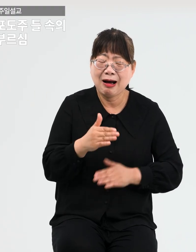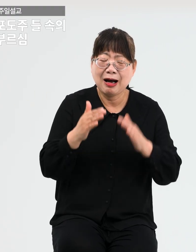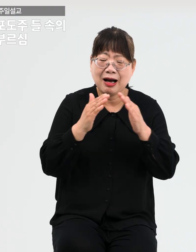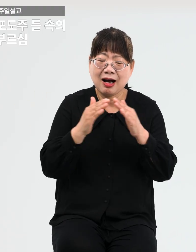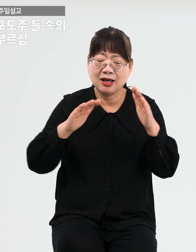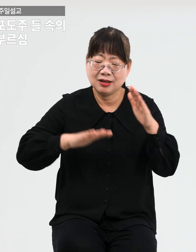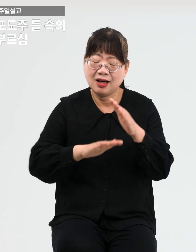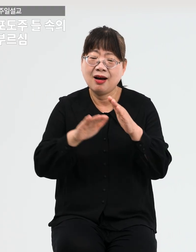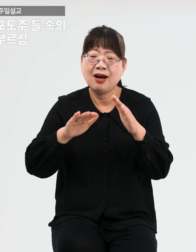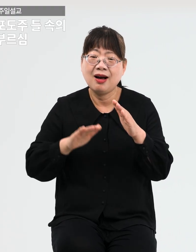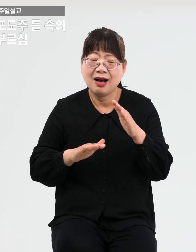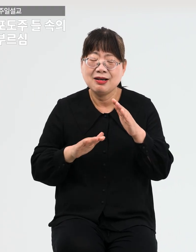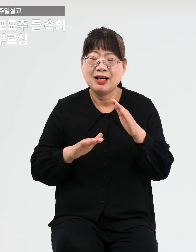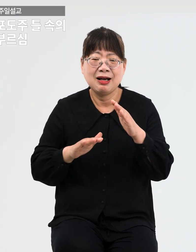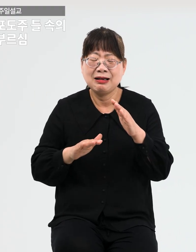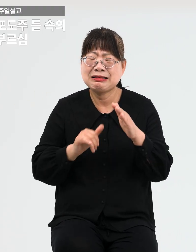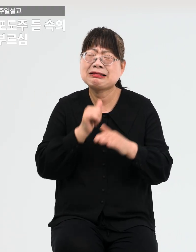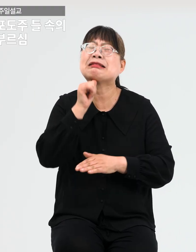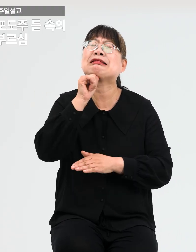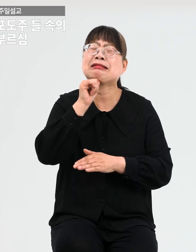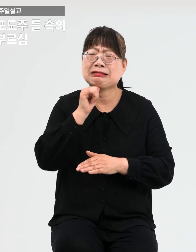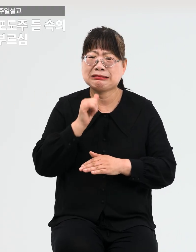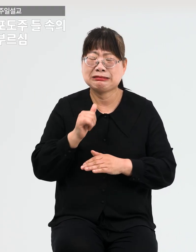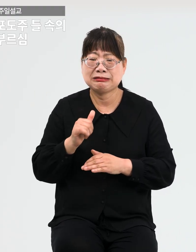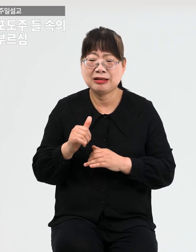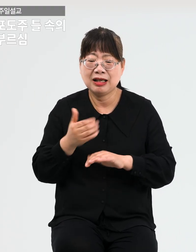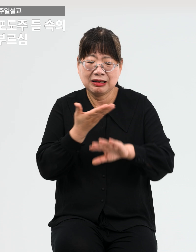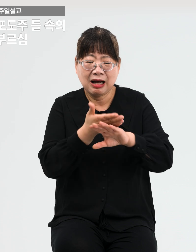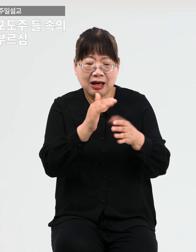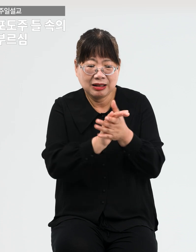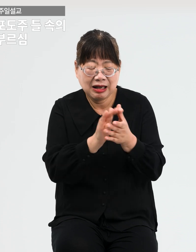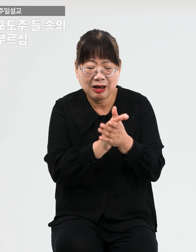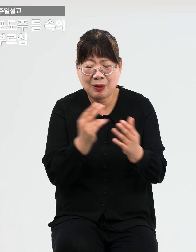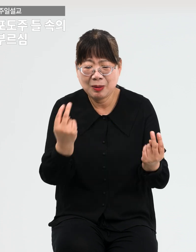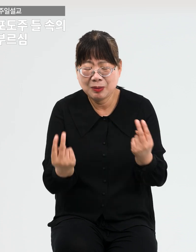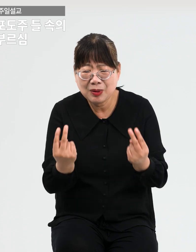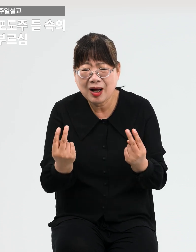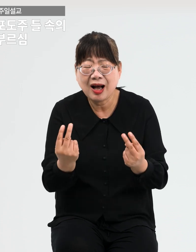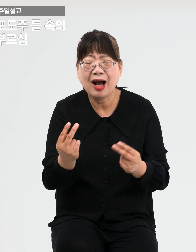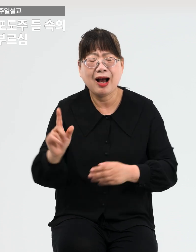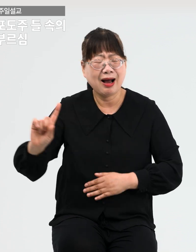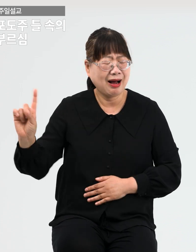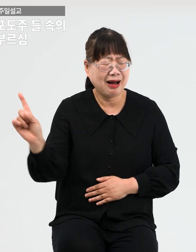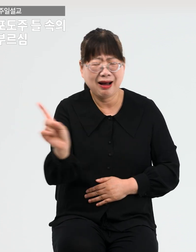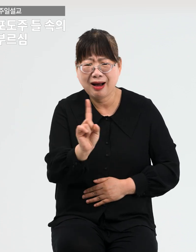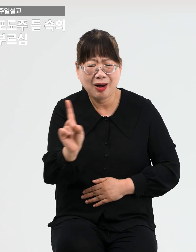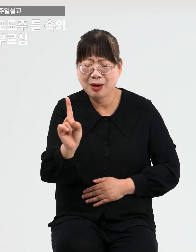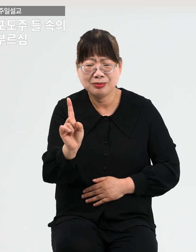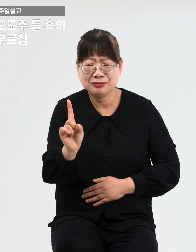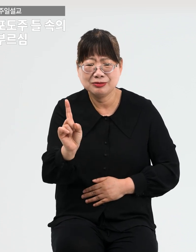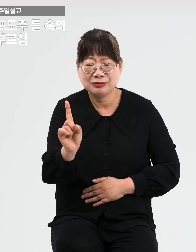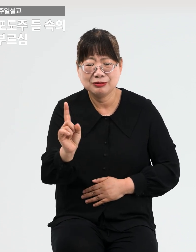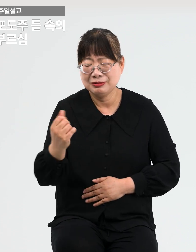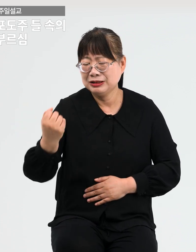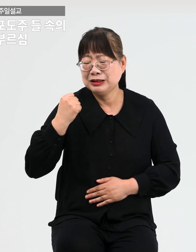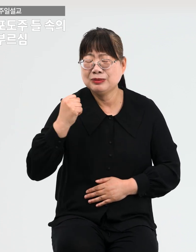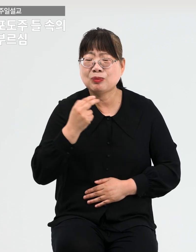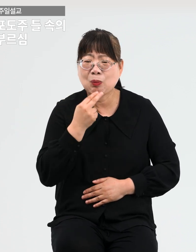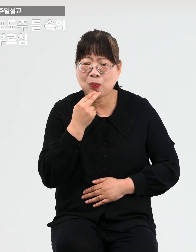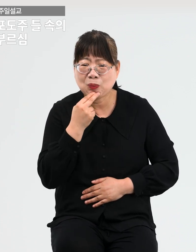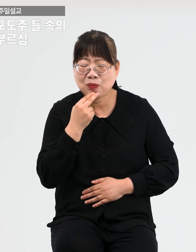집안이 흙수저에다가 다른 친구들에 비해서 뭐 견줄 만한 것도